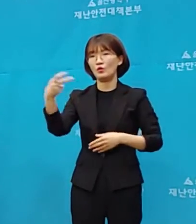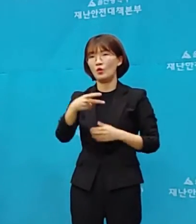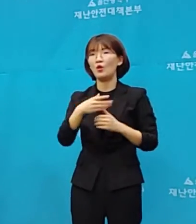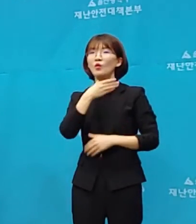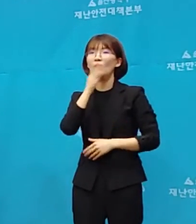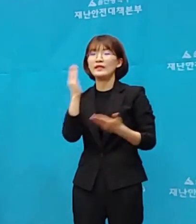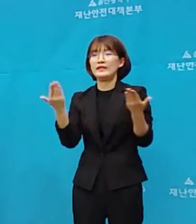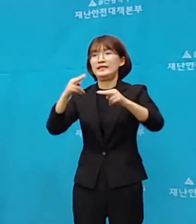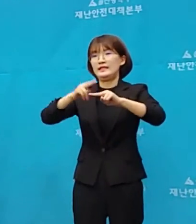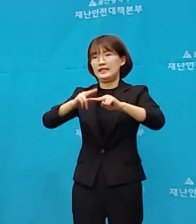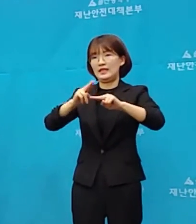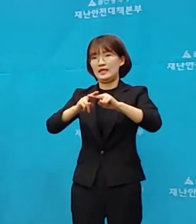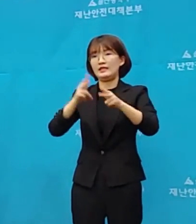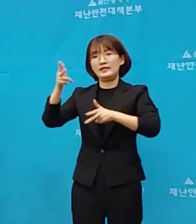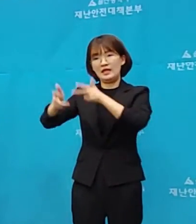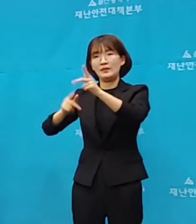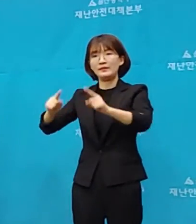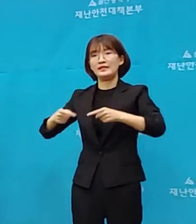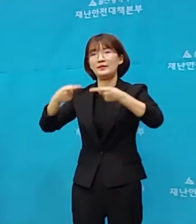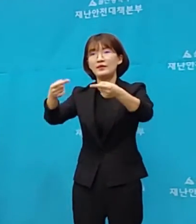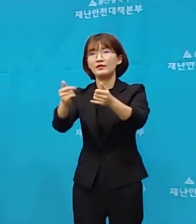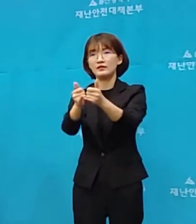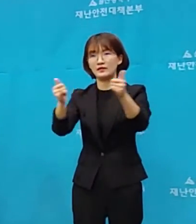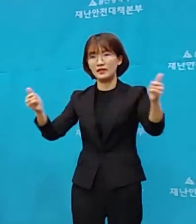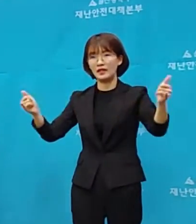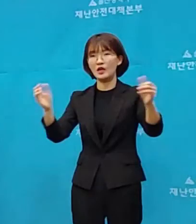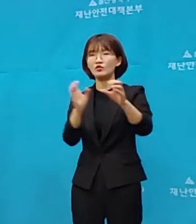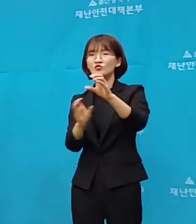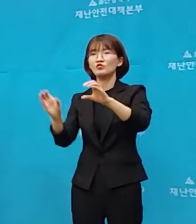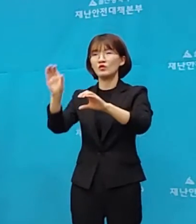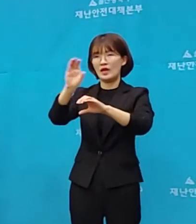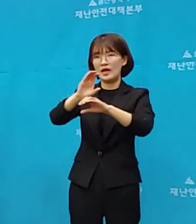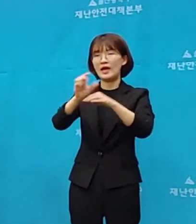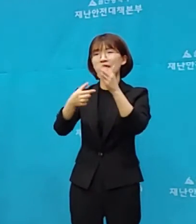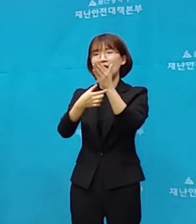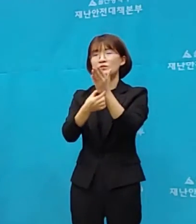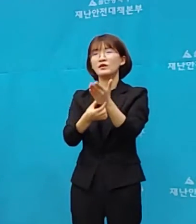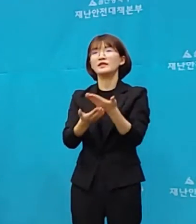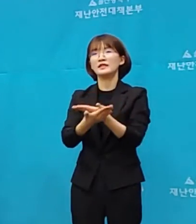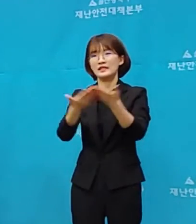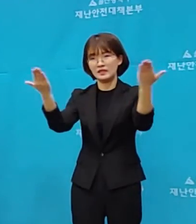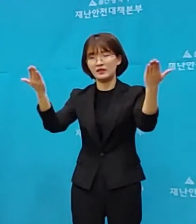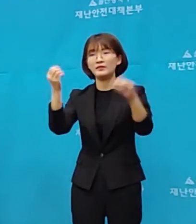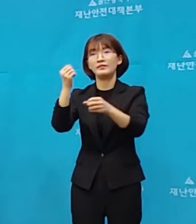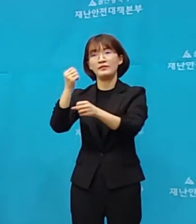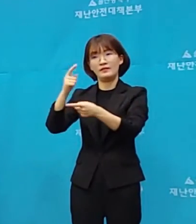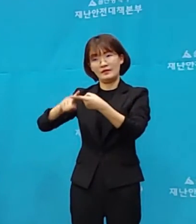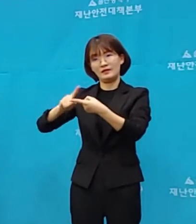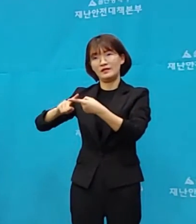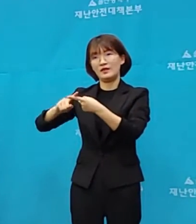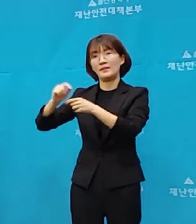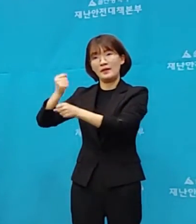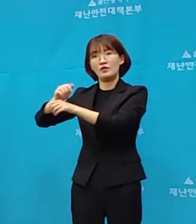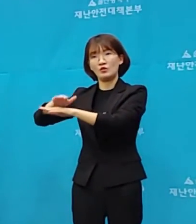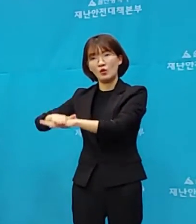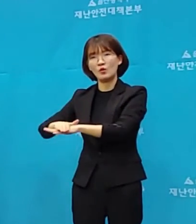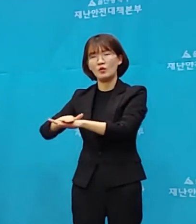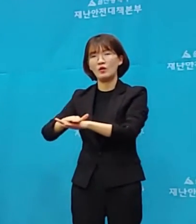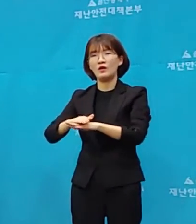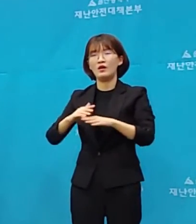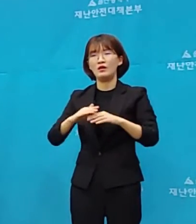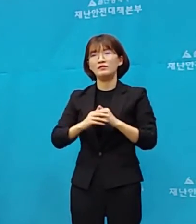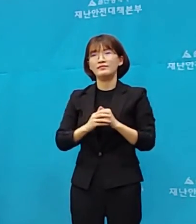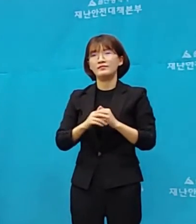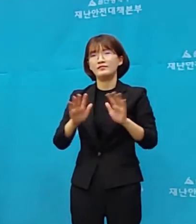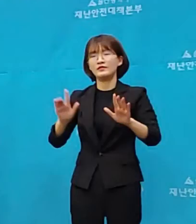노인 일자리 사업 참여자 추가 지급 23억 원을 편성하였으며 생활고를 겪고